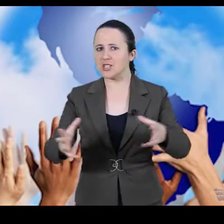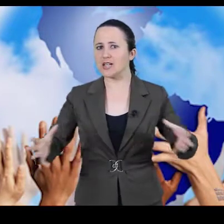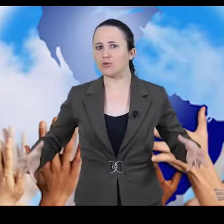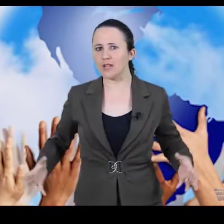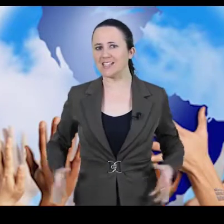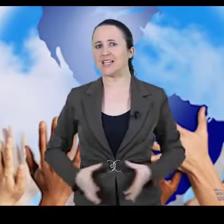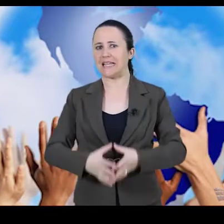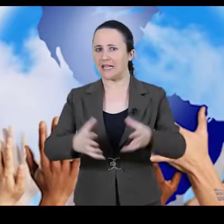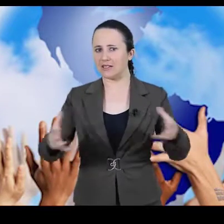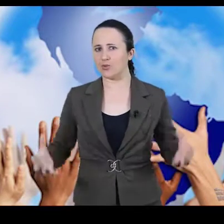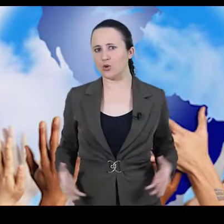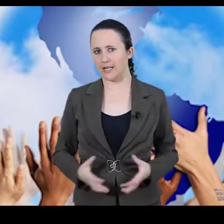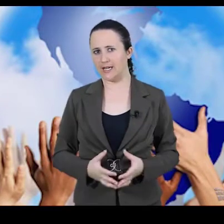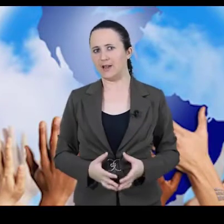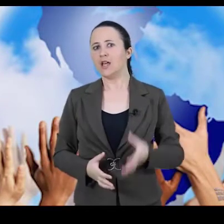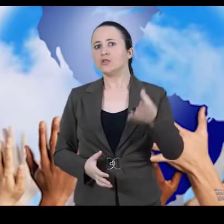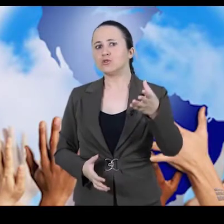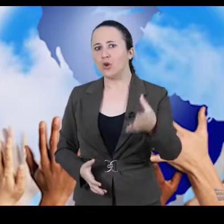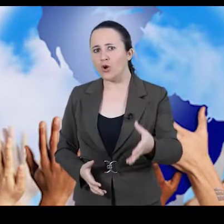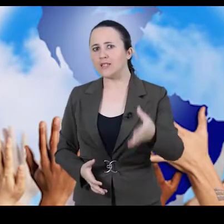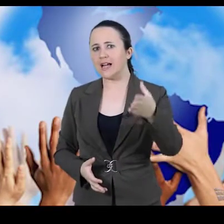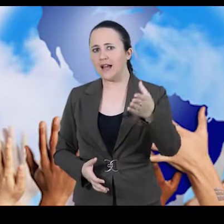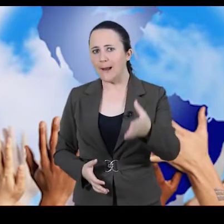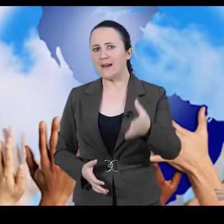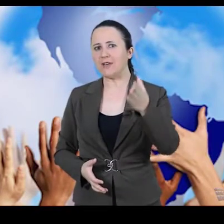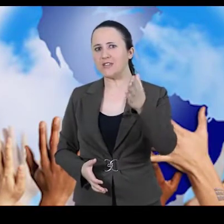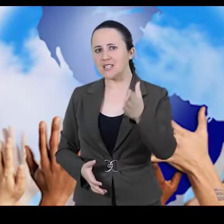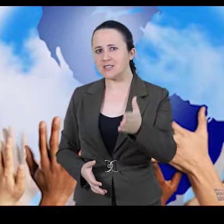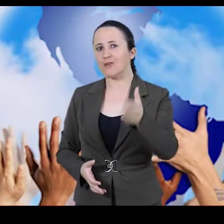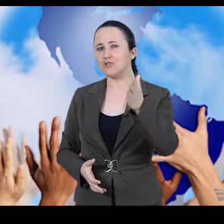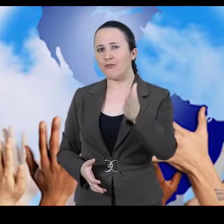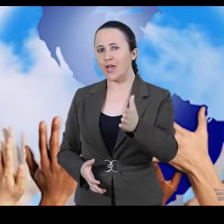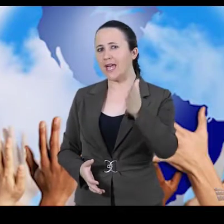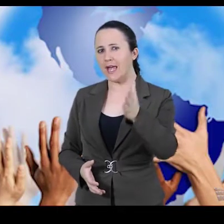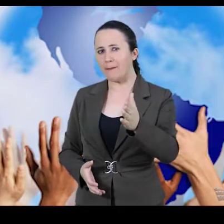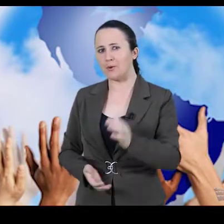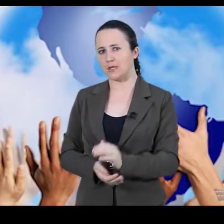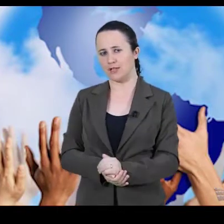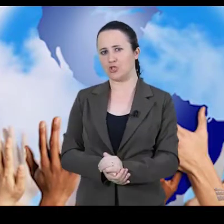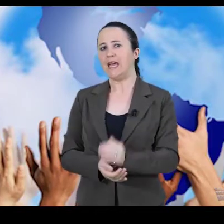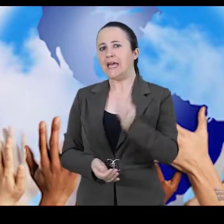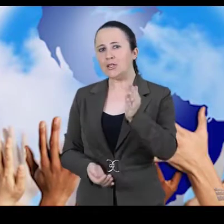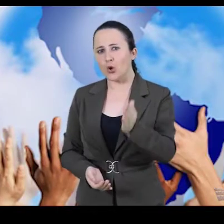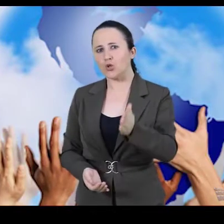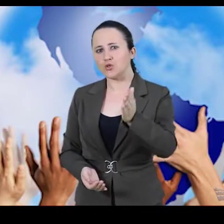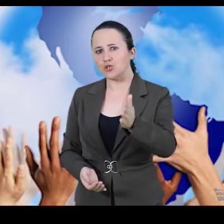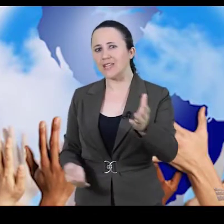não aceitá-la, não tolerá-la. Toda a manifestação de fé é importante e todo sujeito